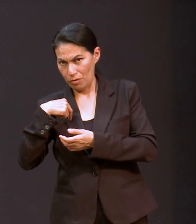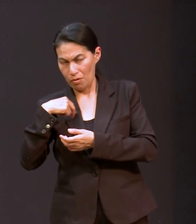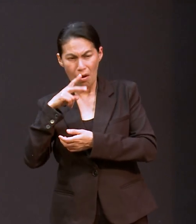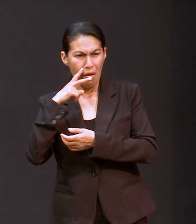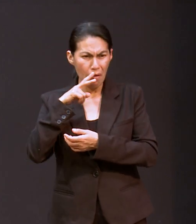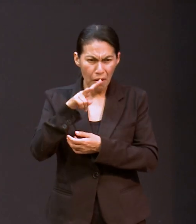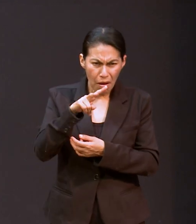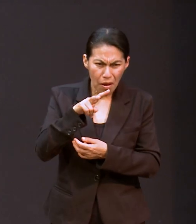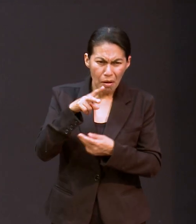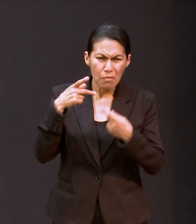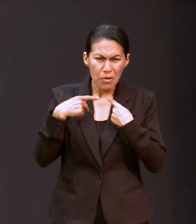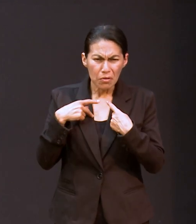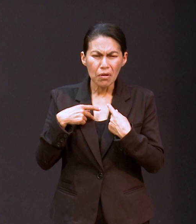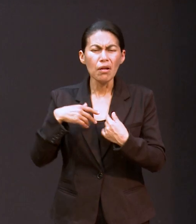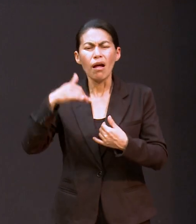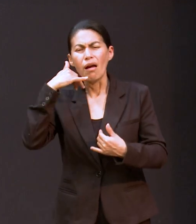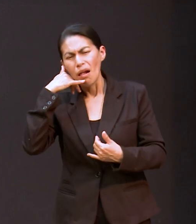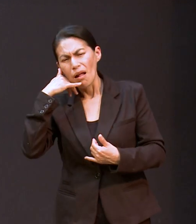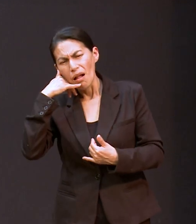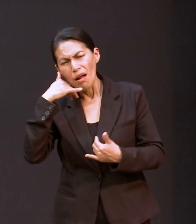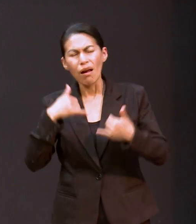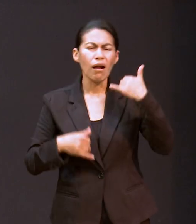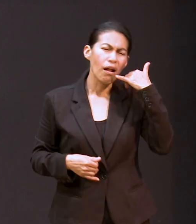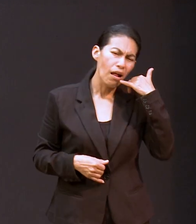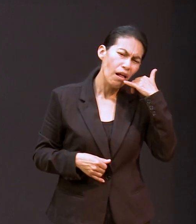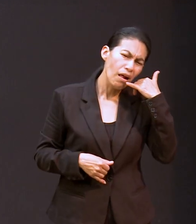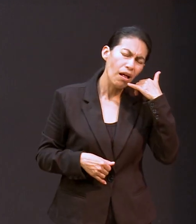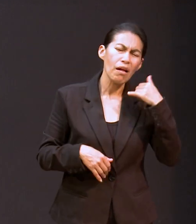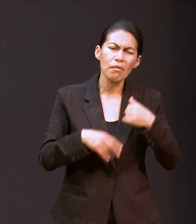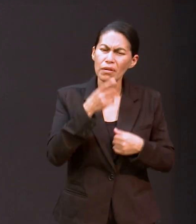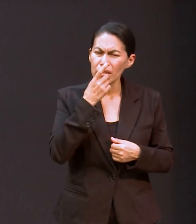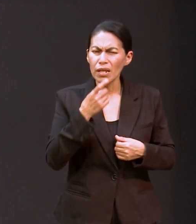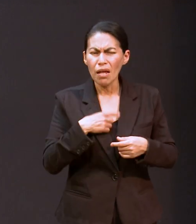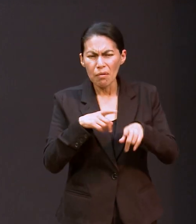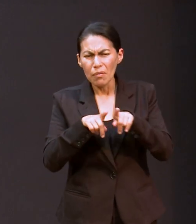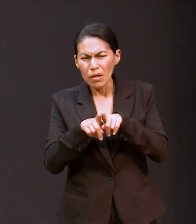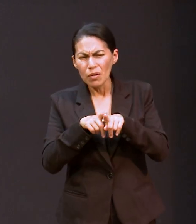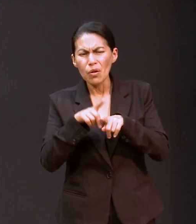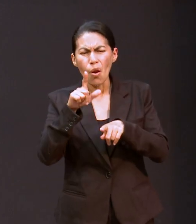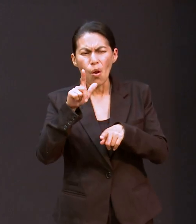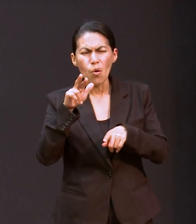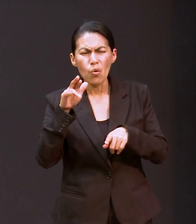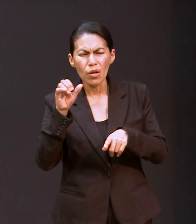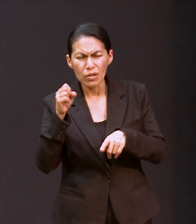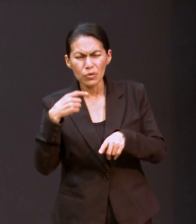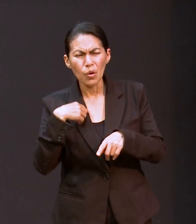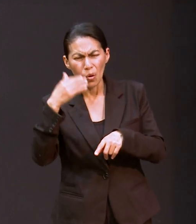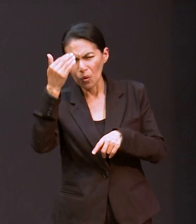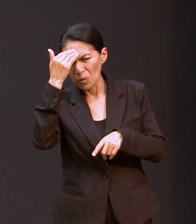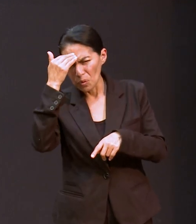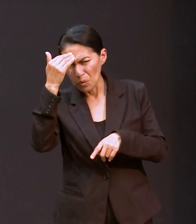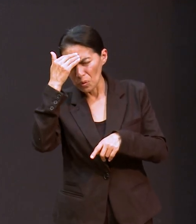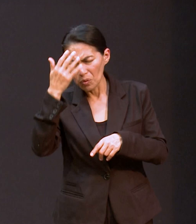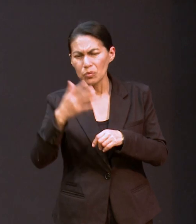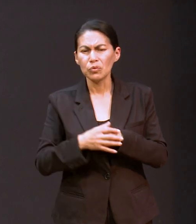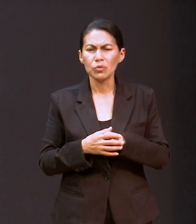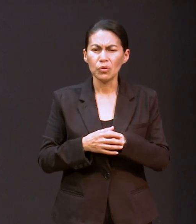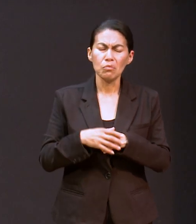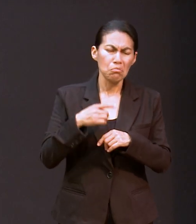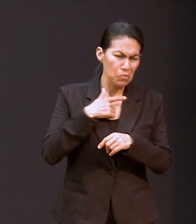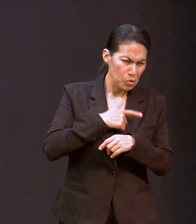podían ver ahí yo podía hablarles y las personas me llamaban y me decía hoy hermano Luis yo lo conozco a usted